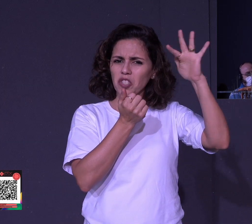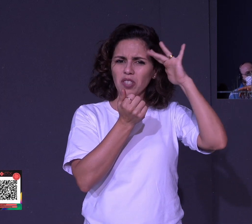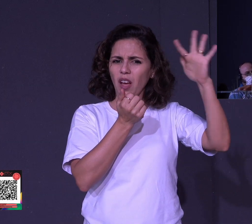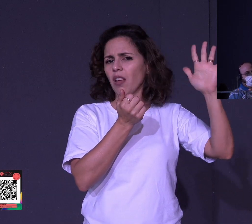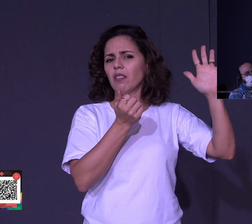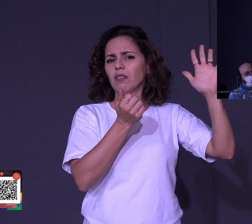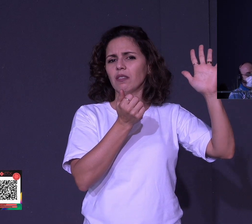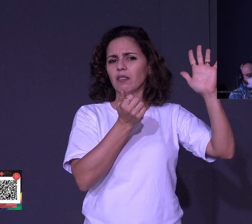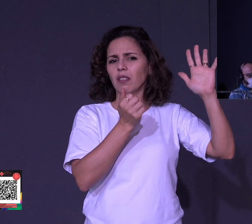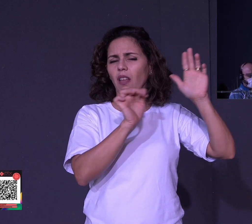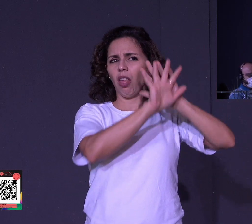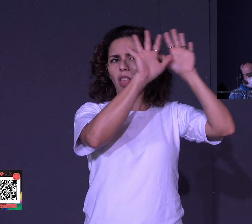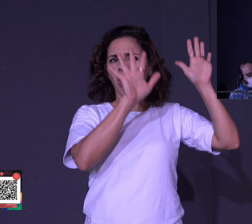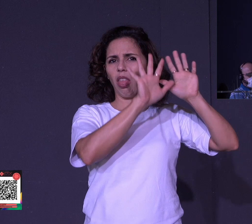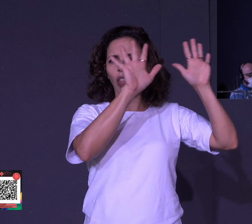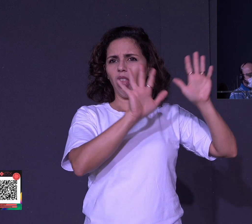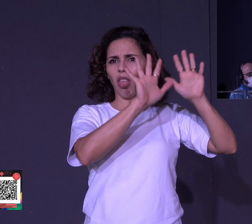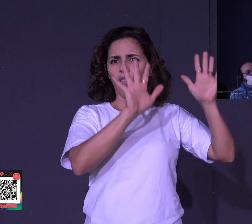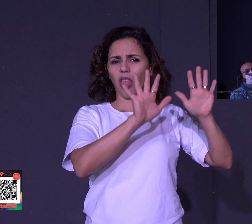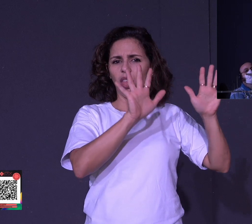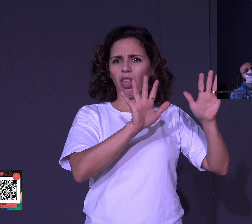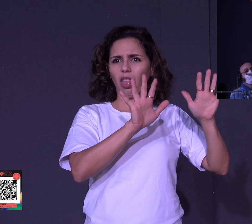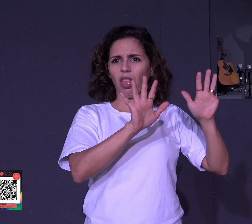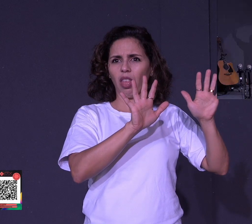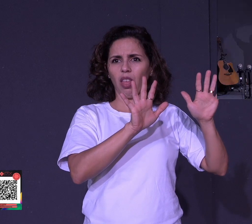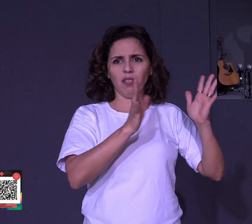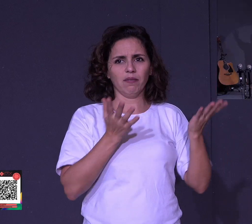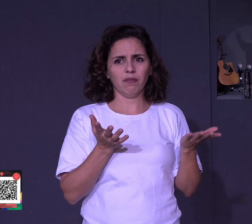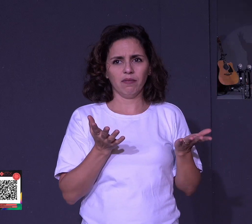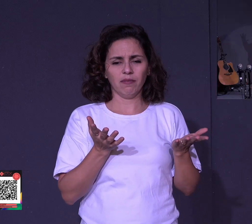A pessoa apavorada, ela fantasia, ela já está vendo o funeral.